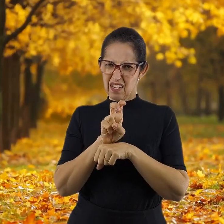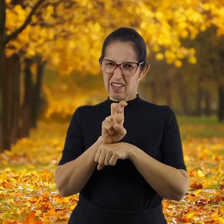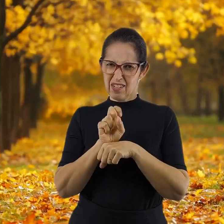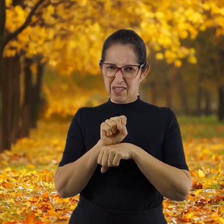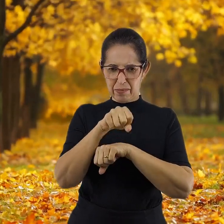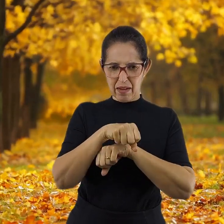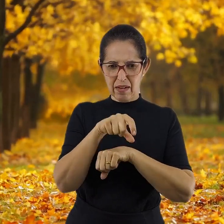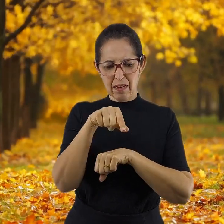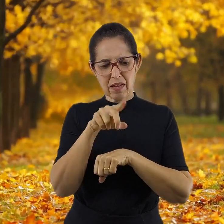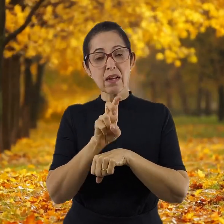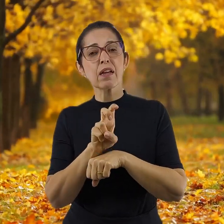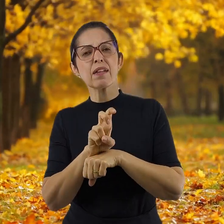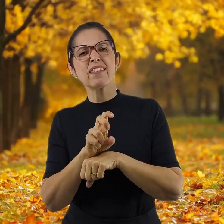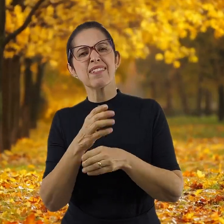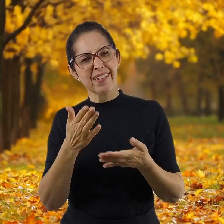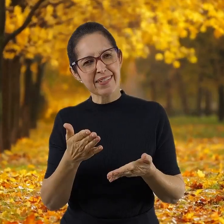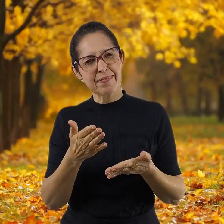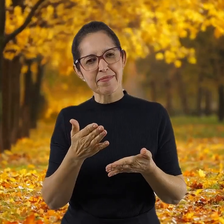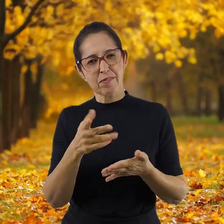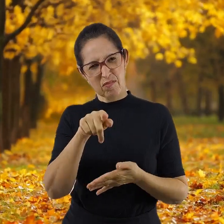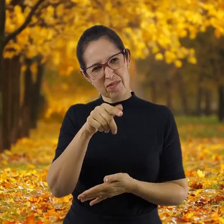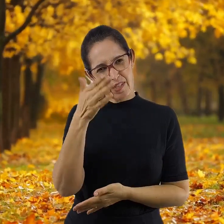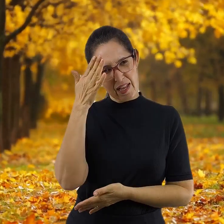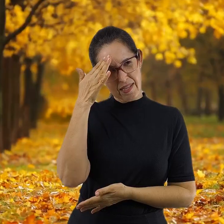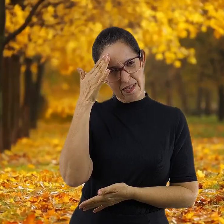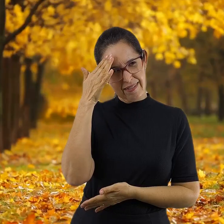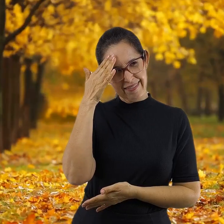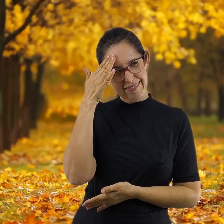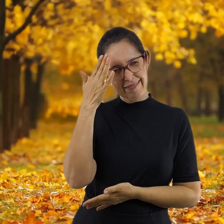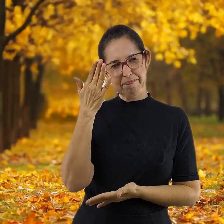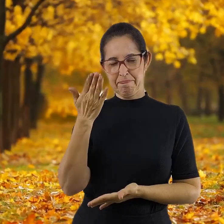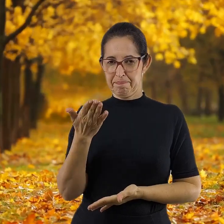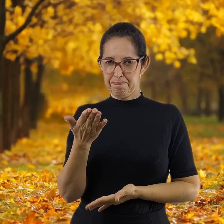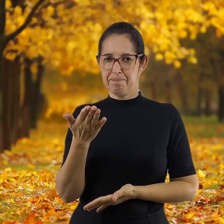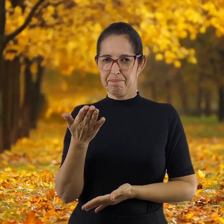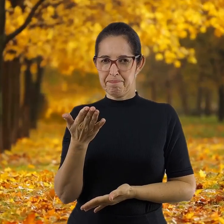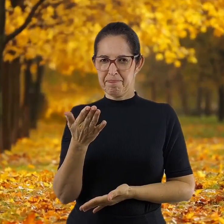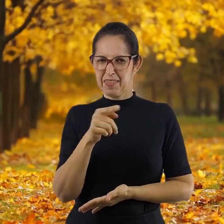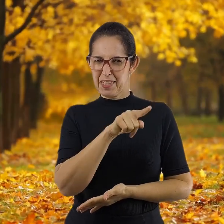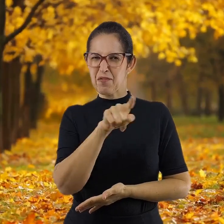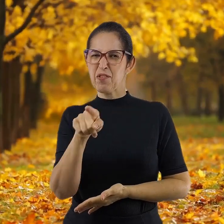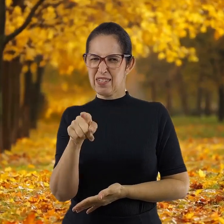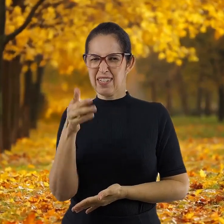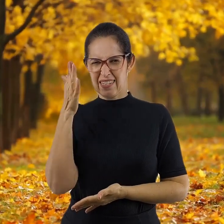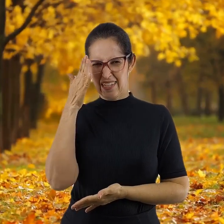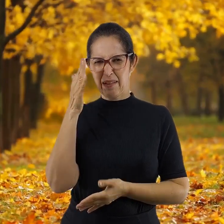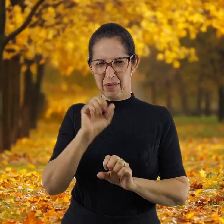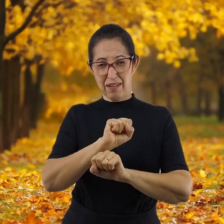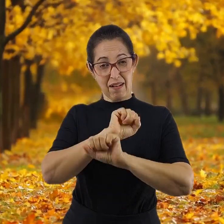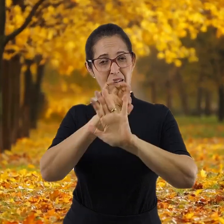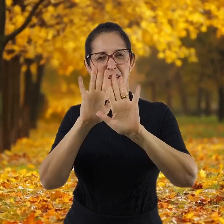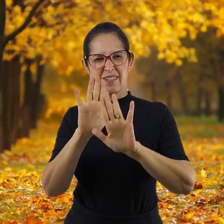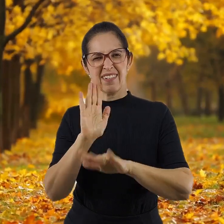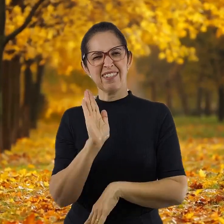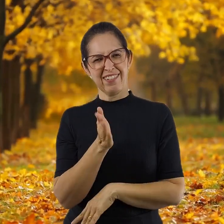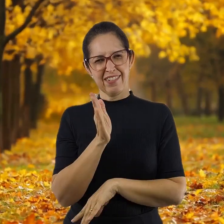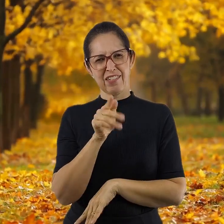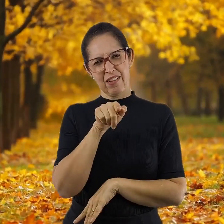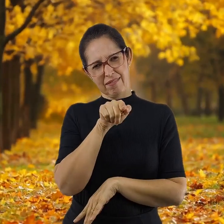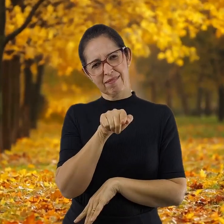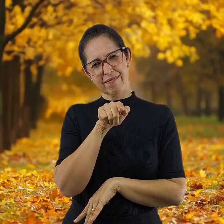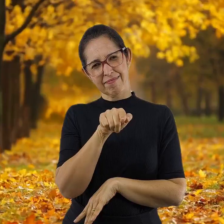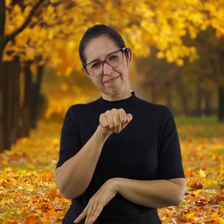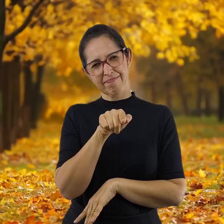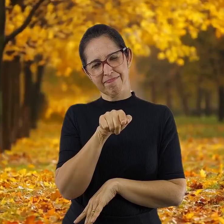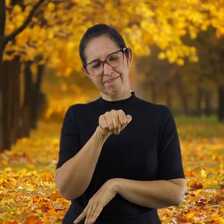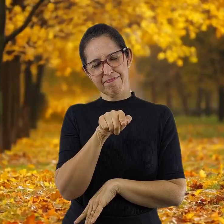Quinto período. Então os irmãos já sabem tudo. Tem muitos aqui que já viraram sabões. É por